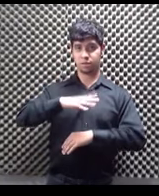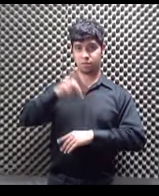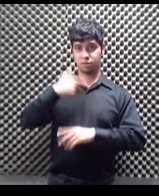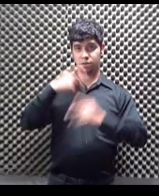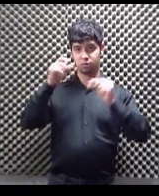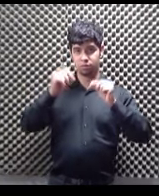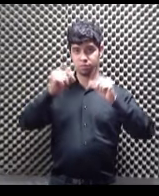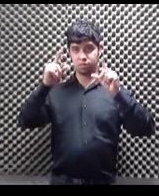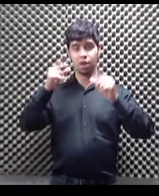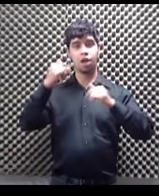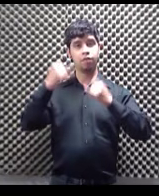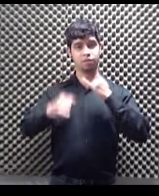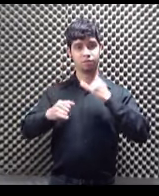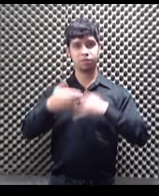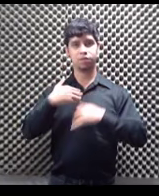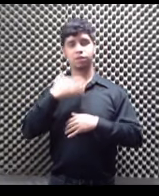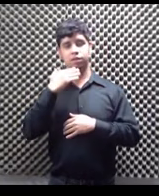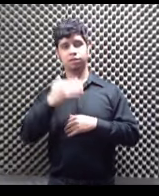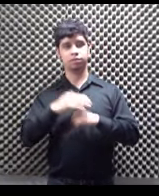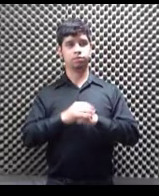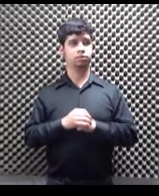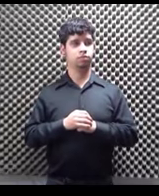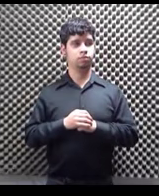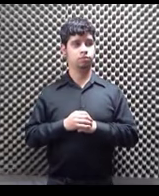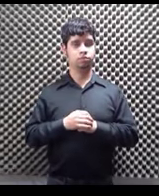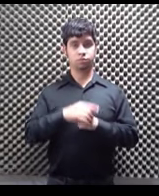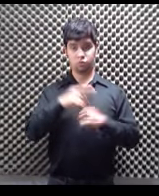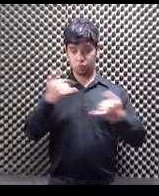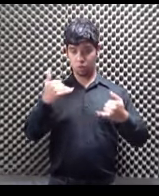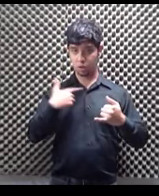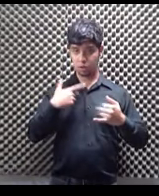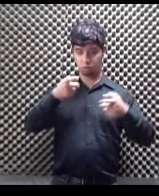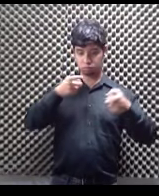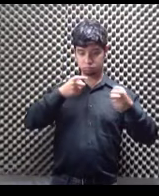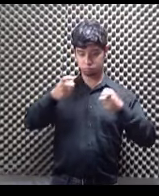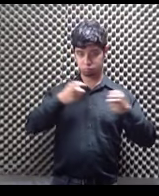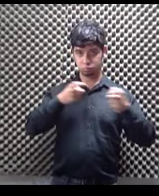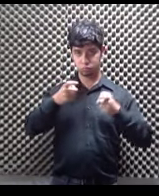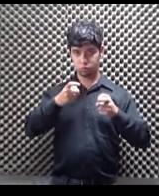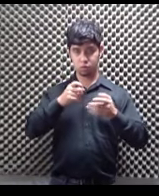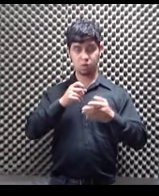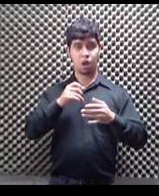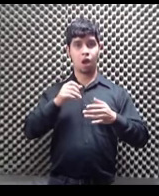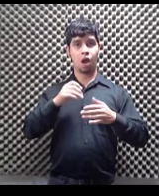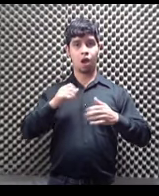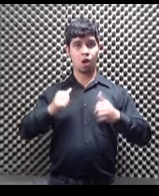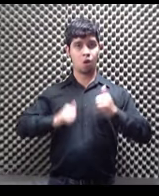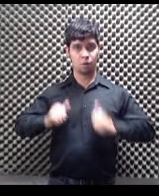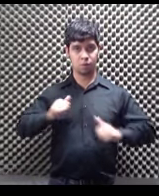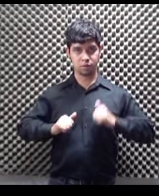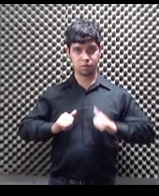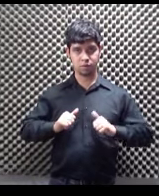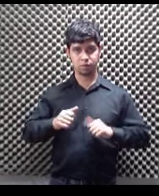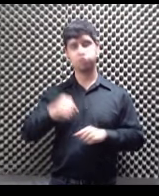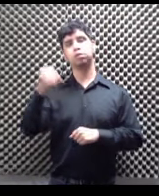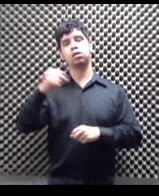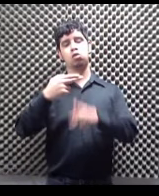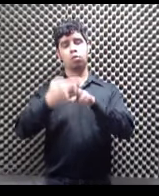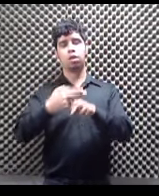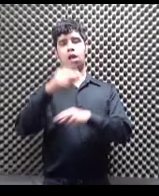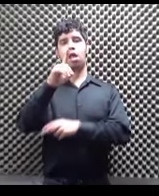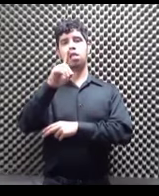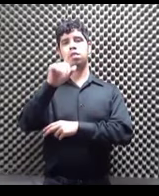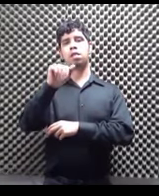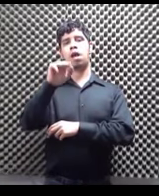sorpresa. Al final. Gracias. Sí. Oye, tú estás dirigiendo una obra que viene por ahí ya mismo. La Dama Duende. Ay,